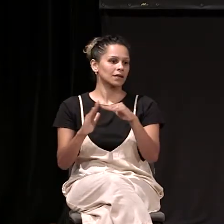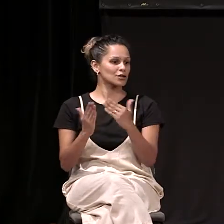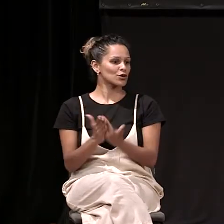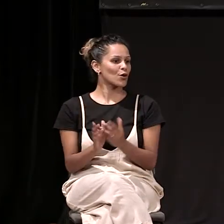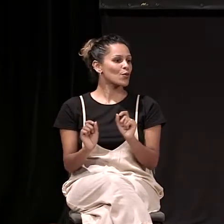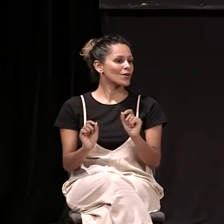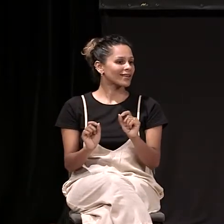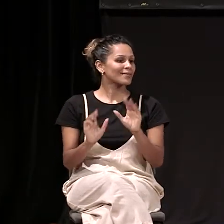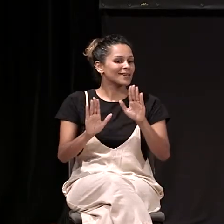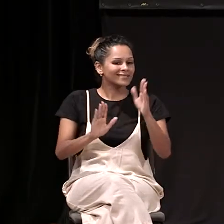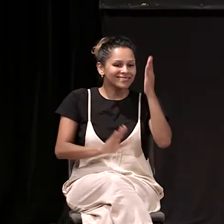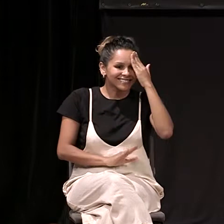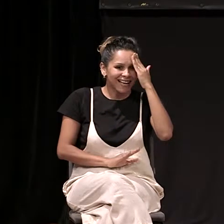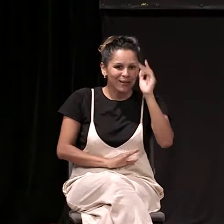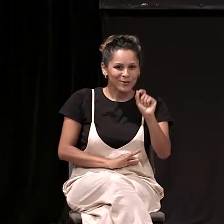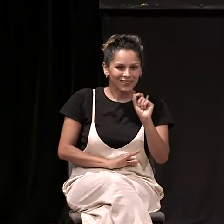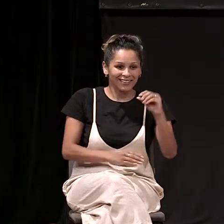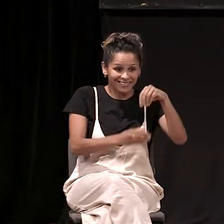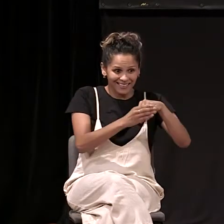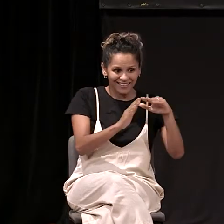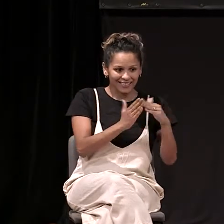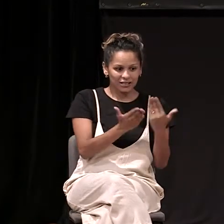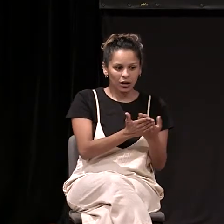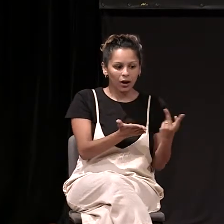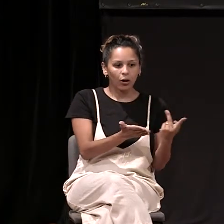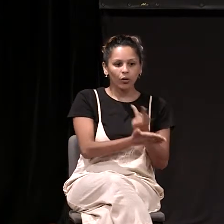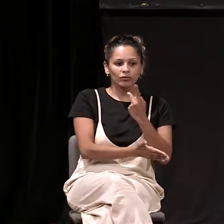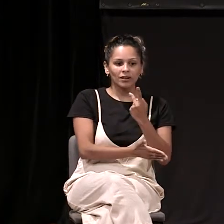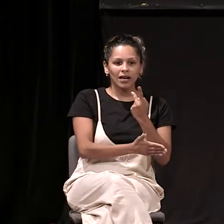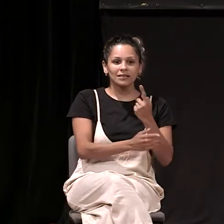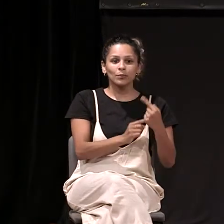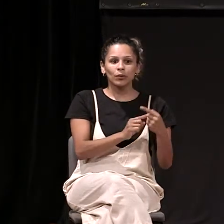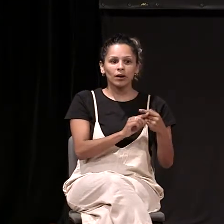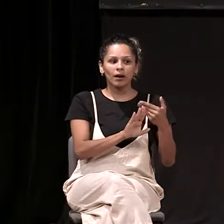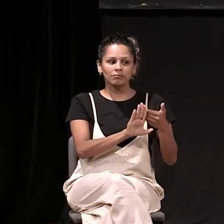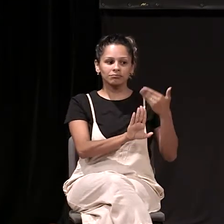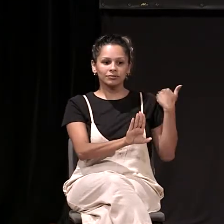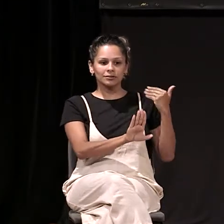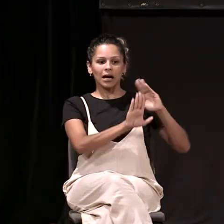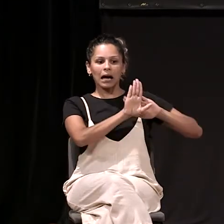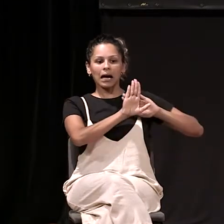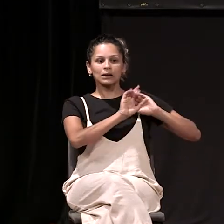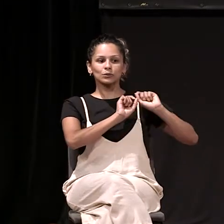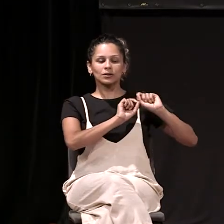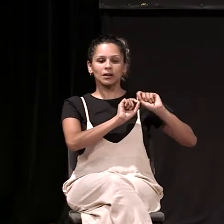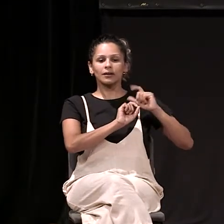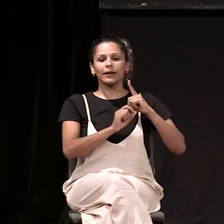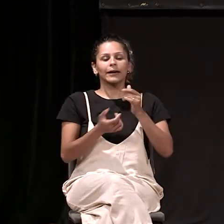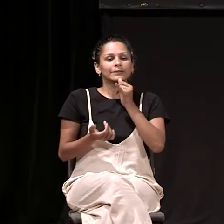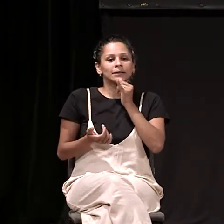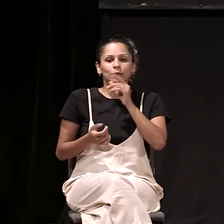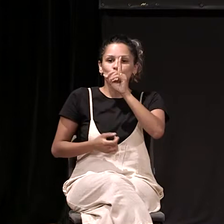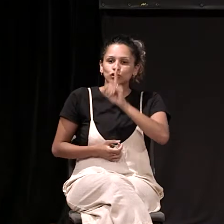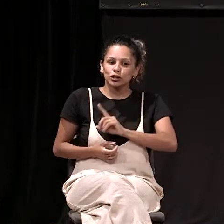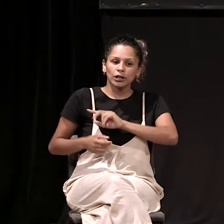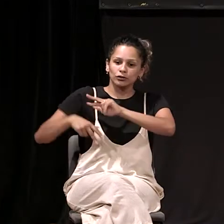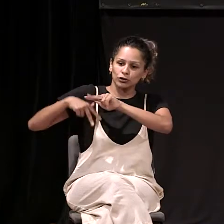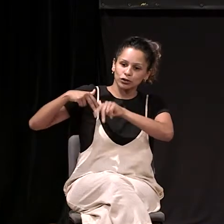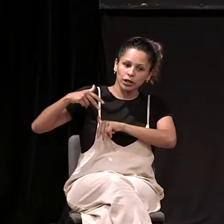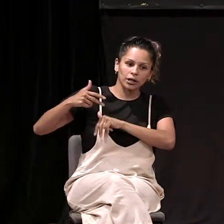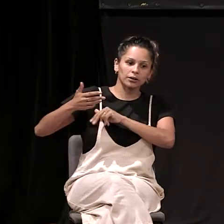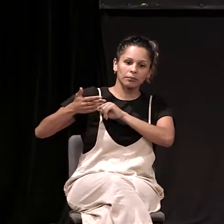é produto de outras coisas. Então, vamos trabalhar as outras coisas? Vamos trabalhar, por exemplo, a questão de direitos, de gênero, vamos